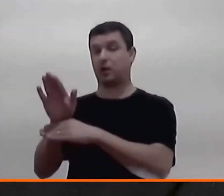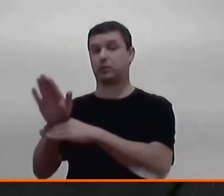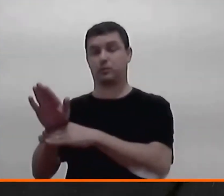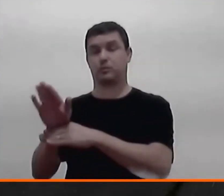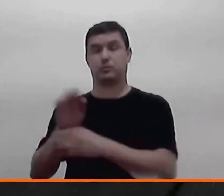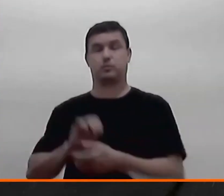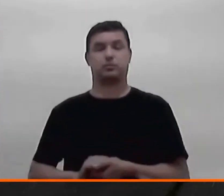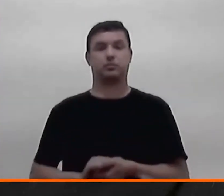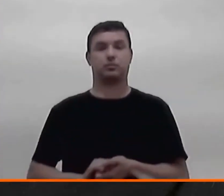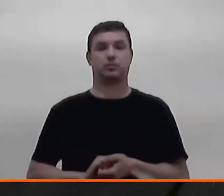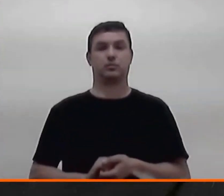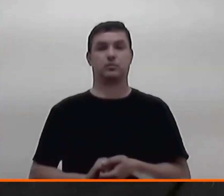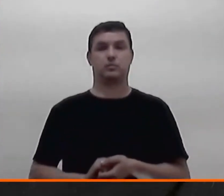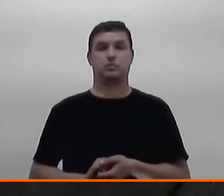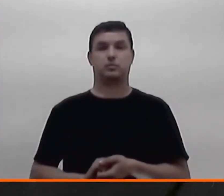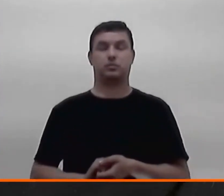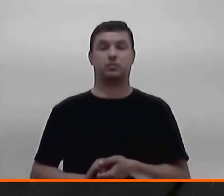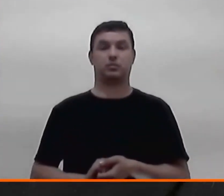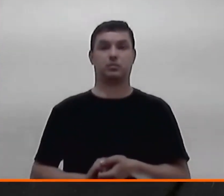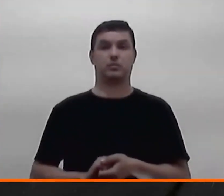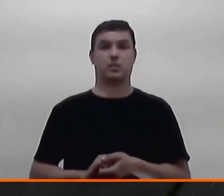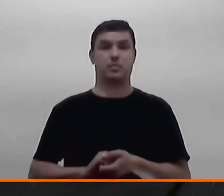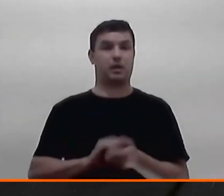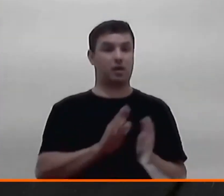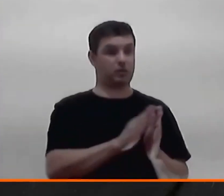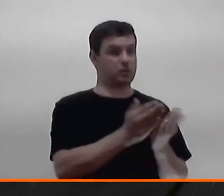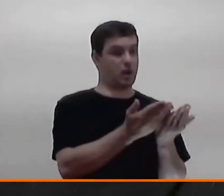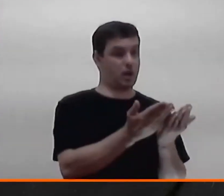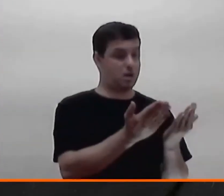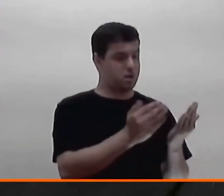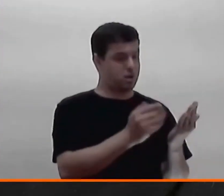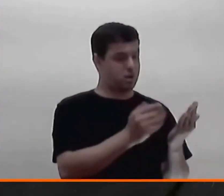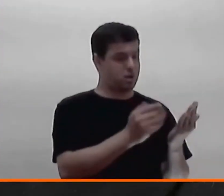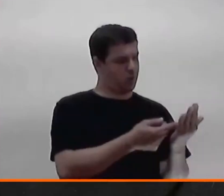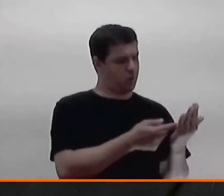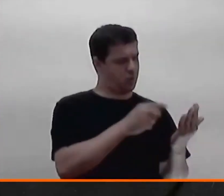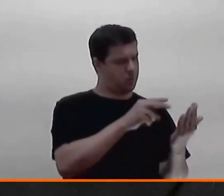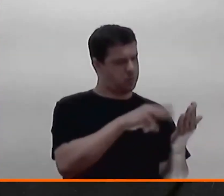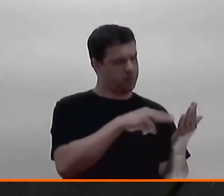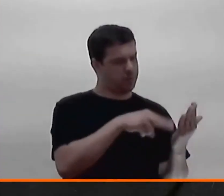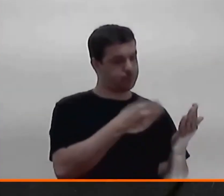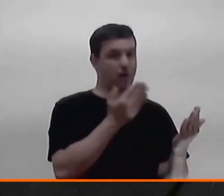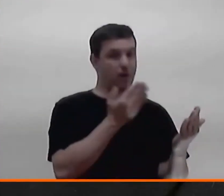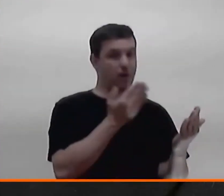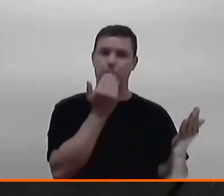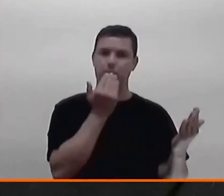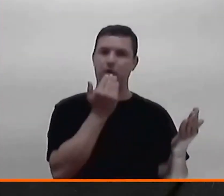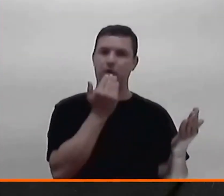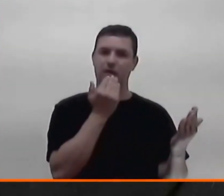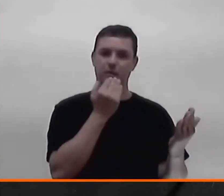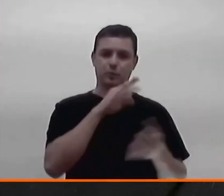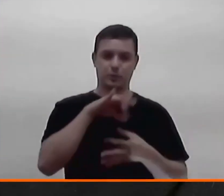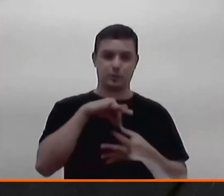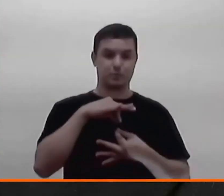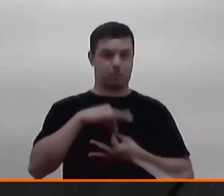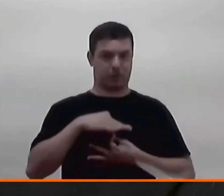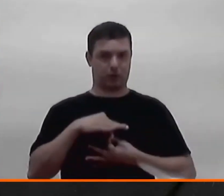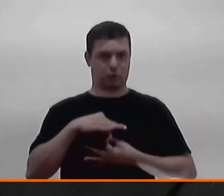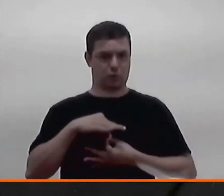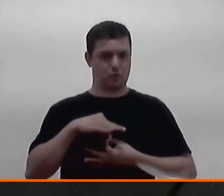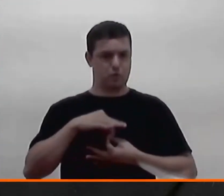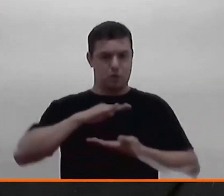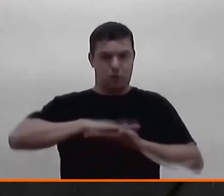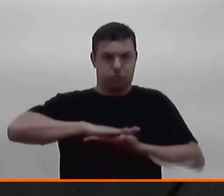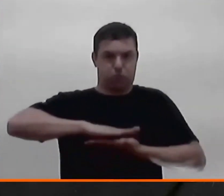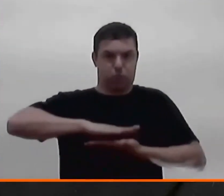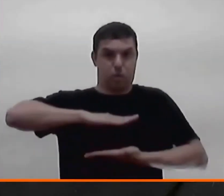dá nutrição. Somos nutridos, somos alimentados. Essa palavra profética nos